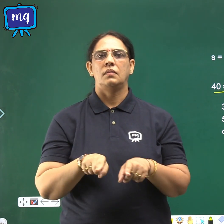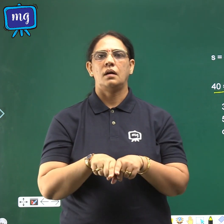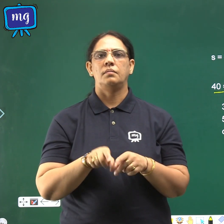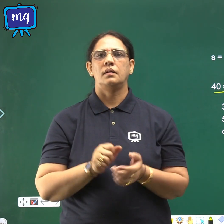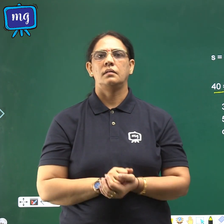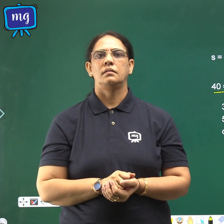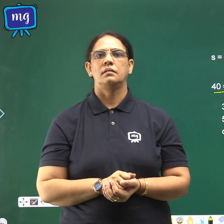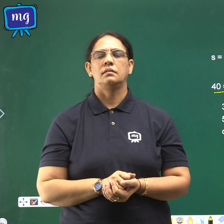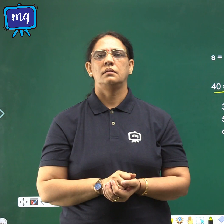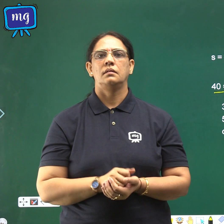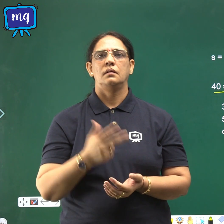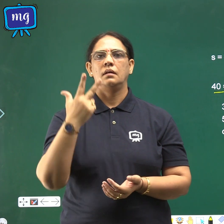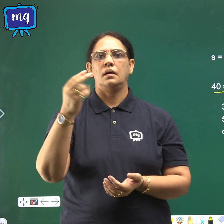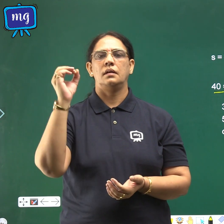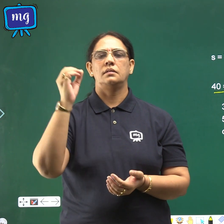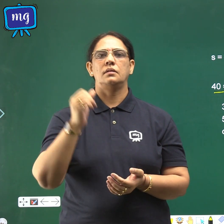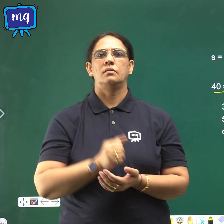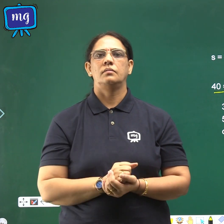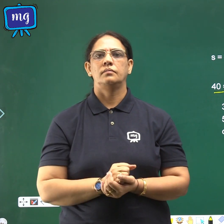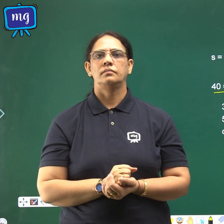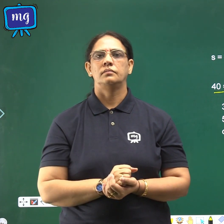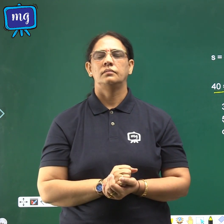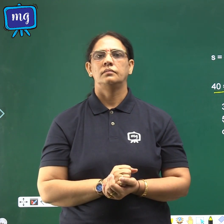बराबर 80।